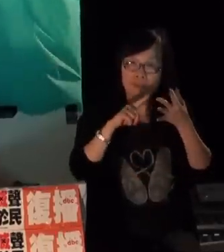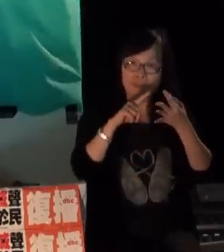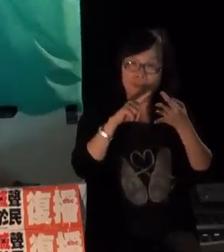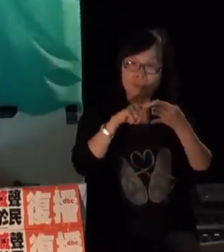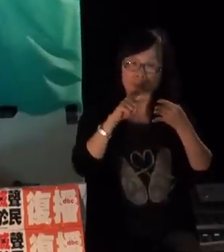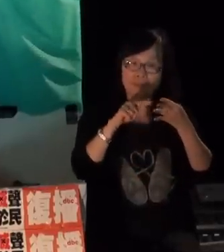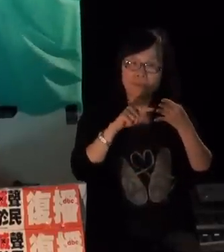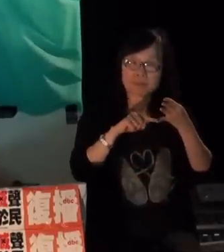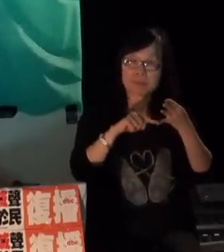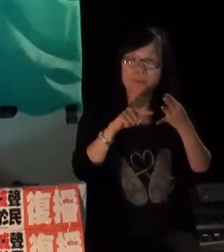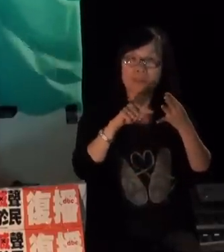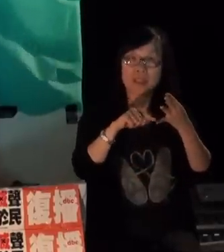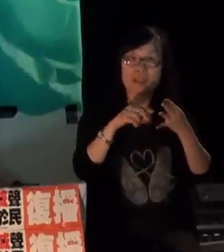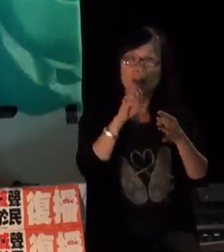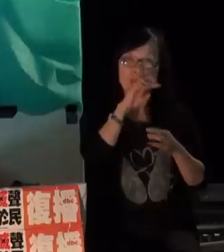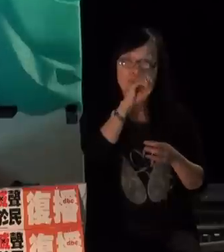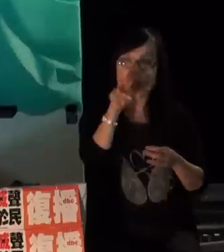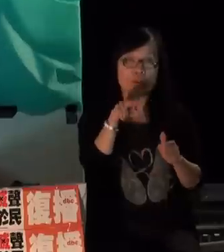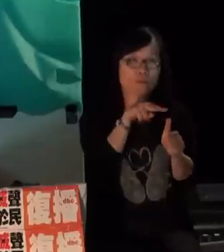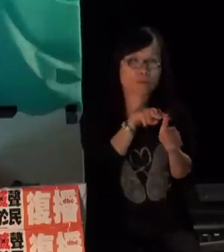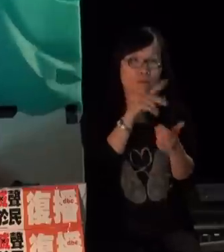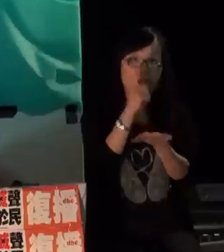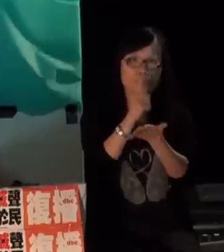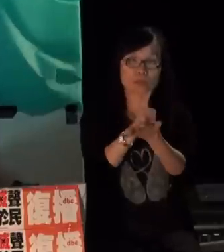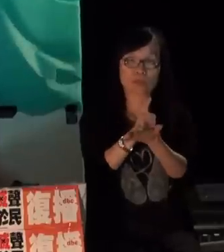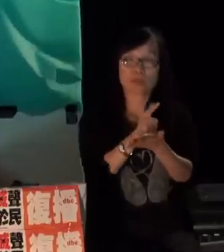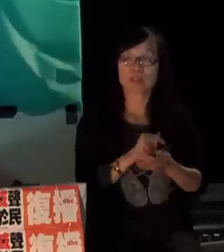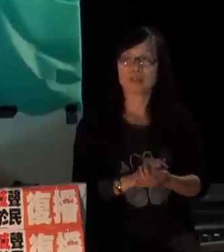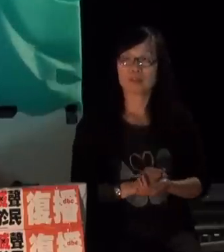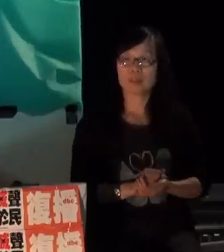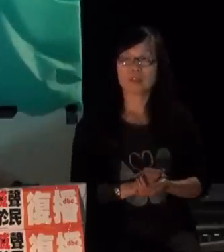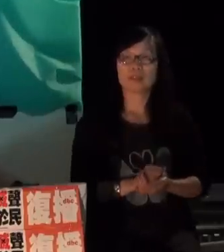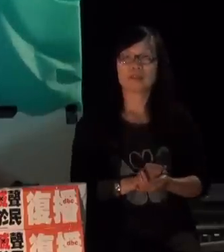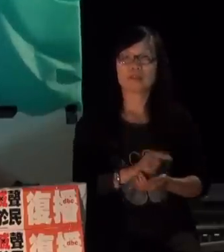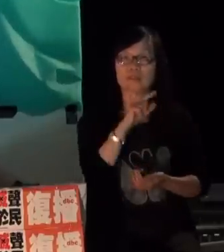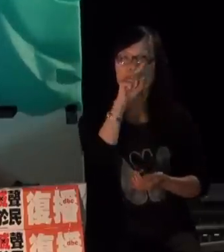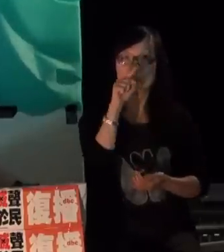話輿論監察權非常重要。呢個就係點解